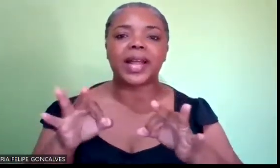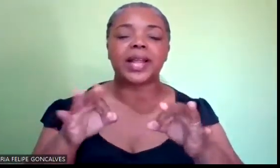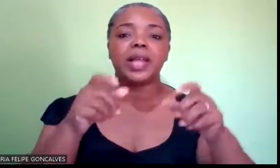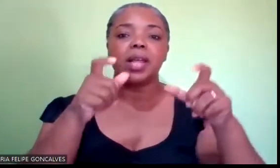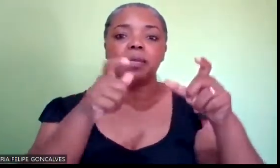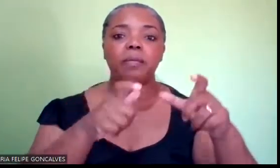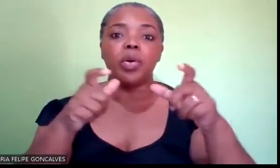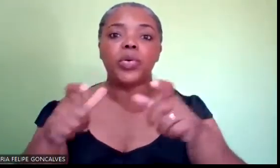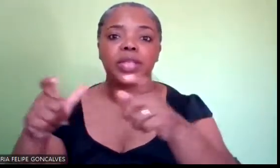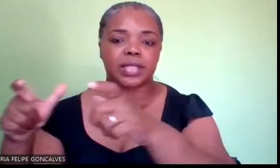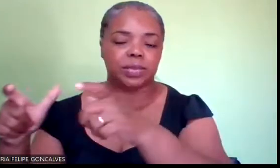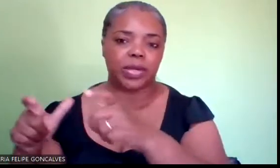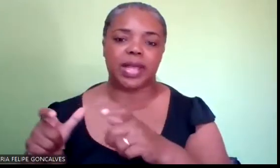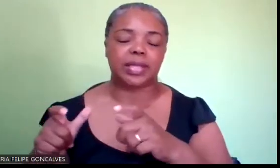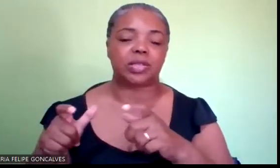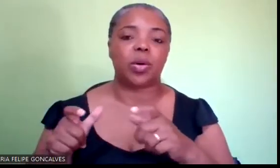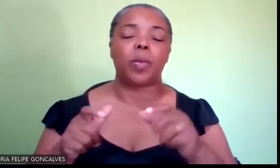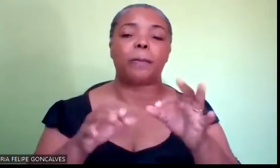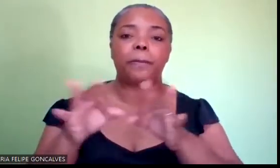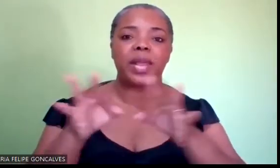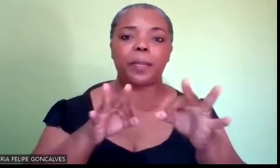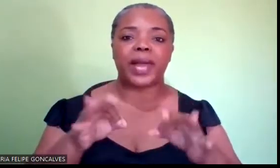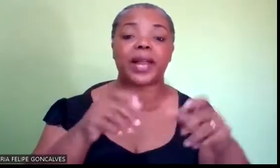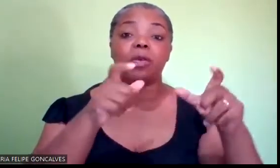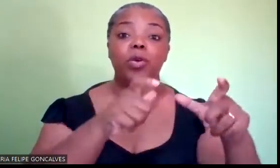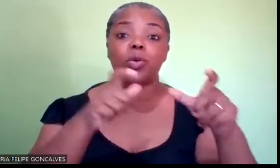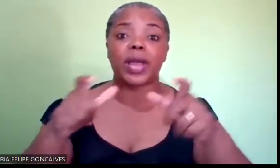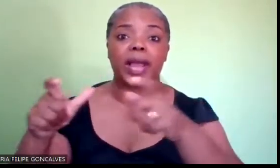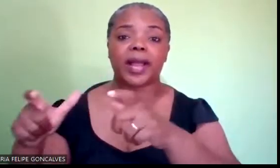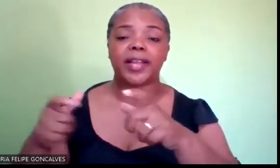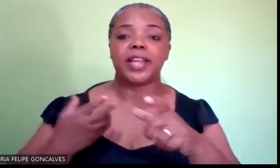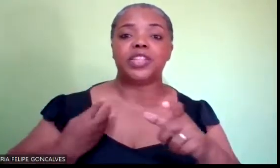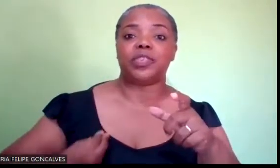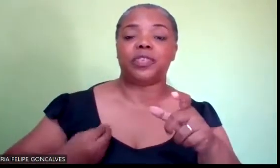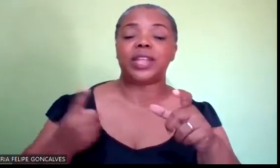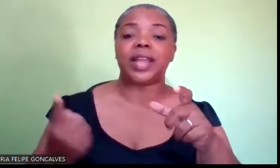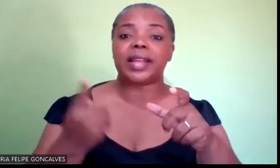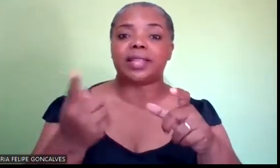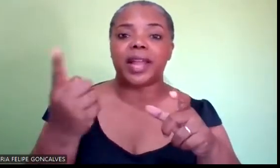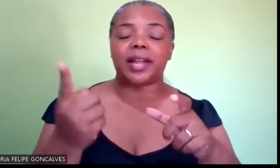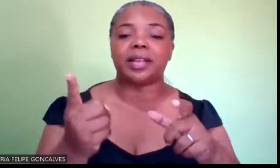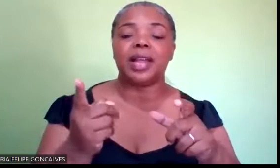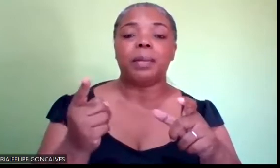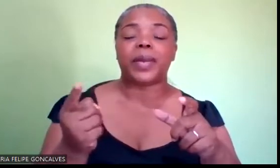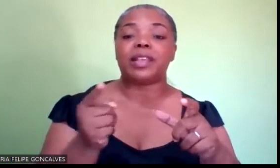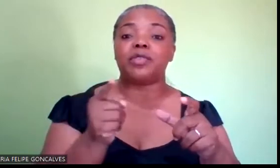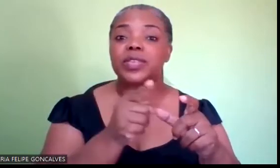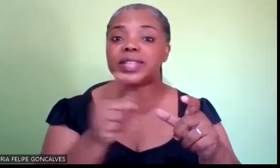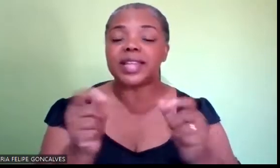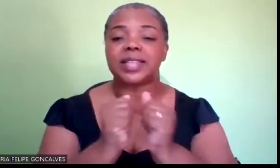preparar muitas moradas, ou preparar lugar de vida eterna, para que vocês